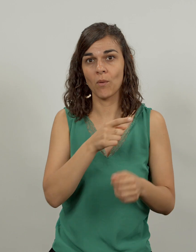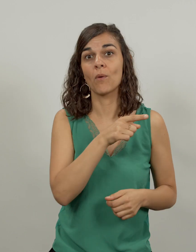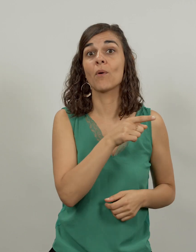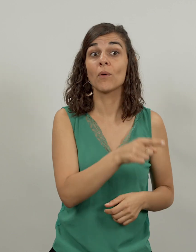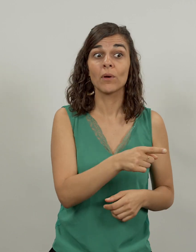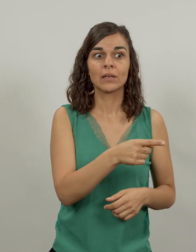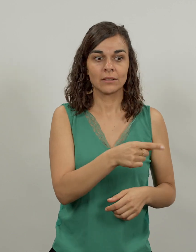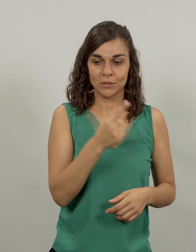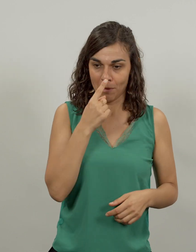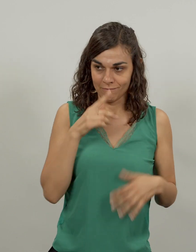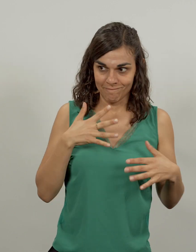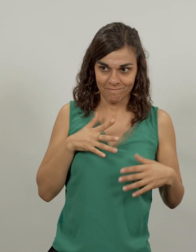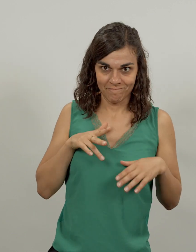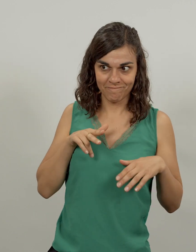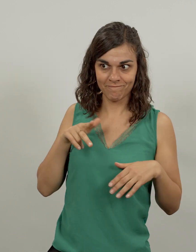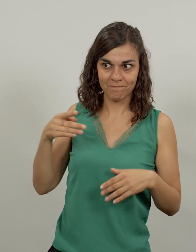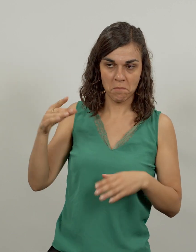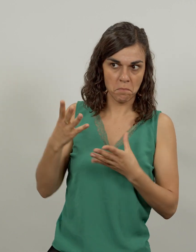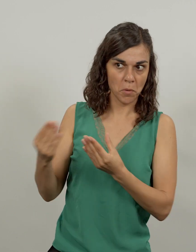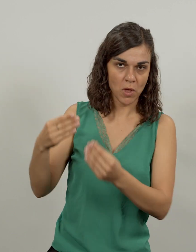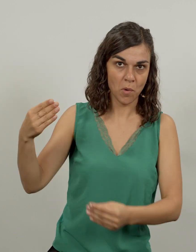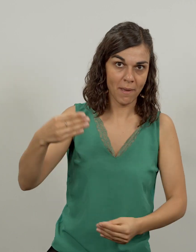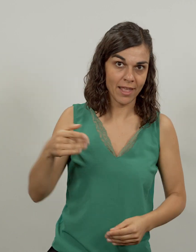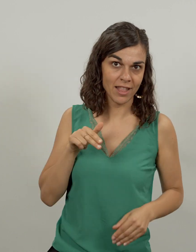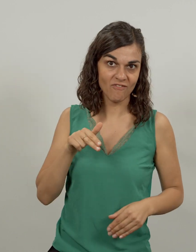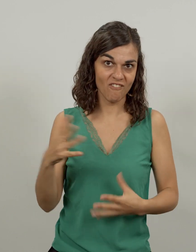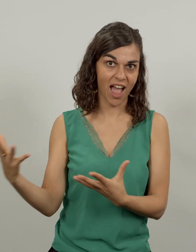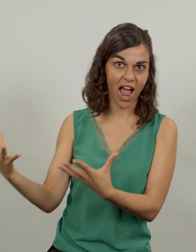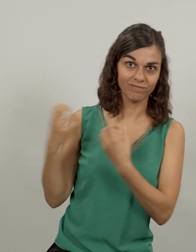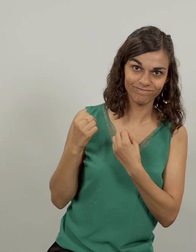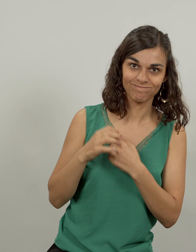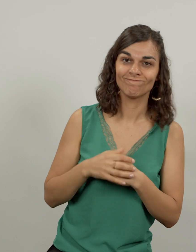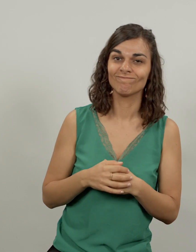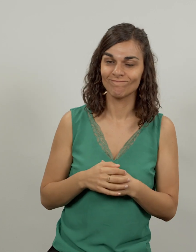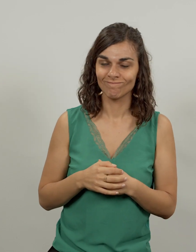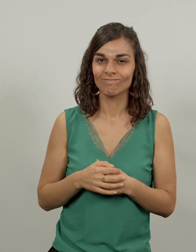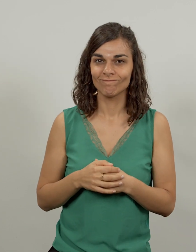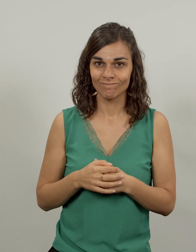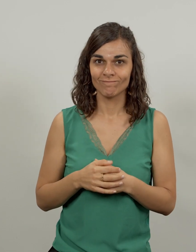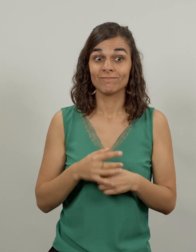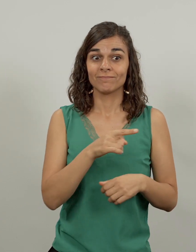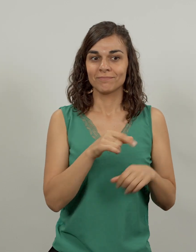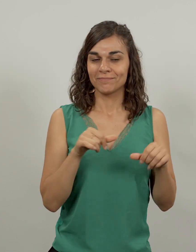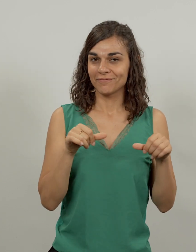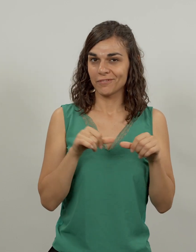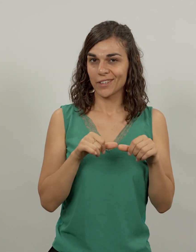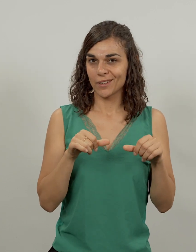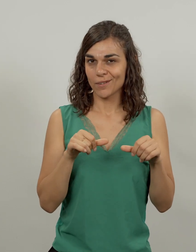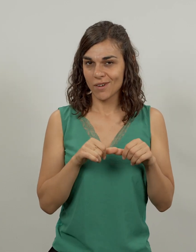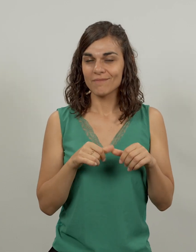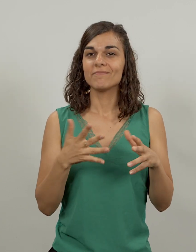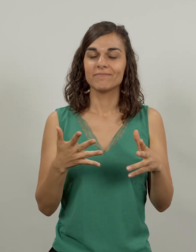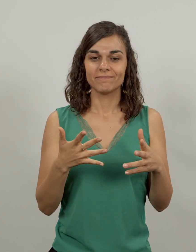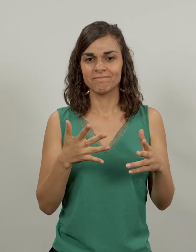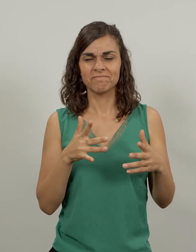les Madianites vont arriver sous peu, prendre tout sur leur passage. Et